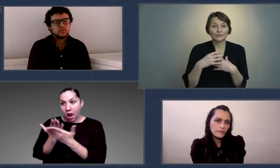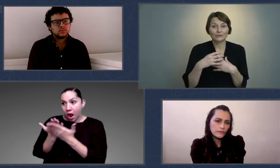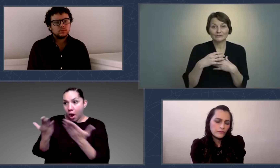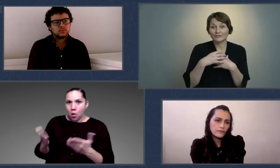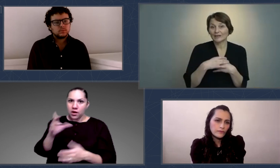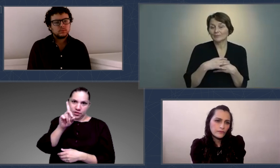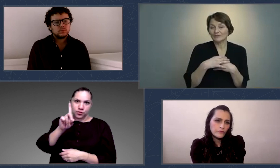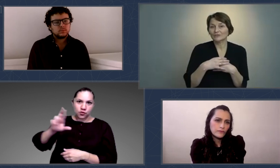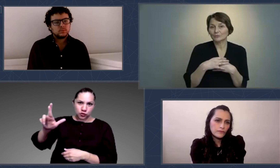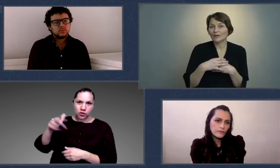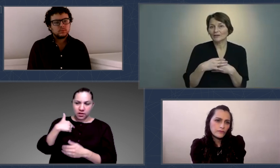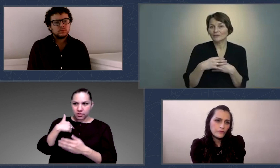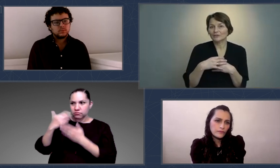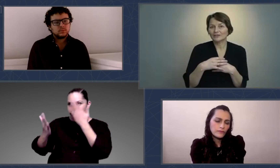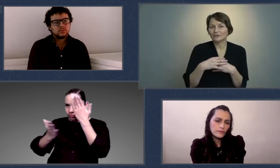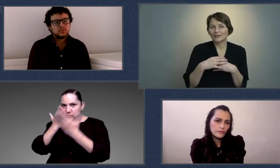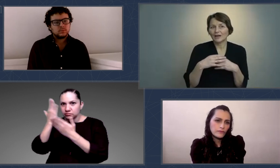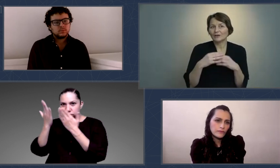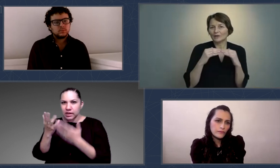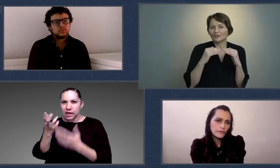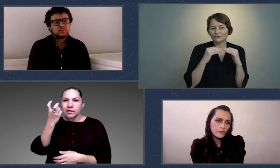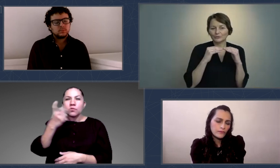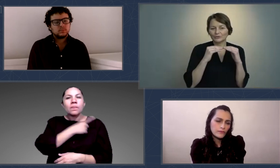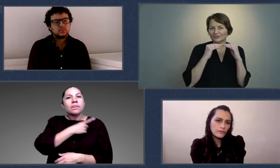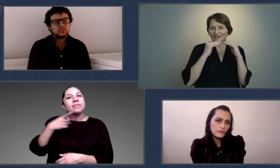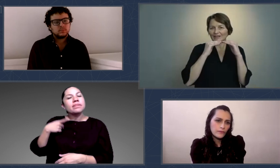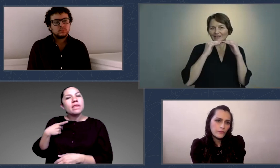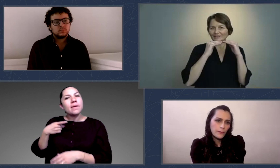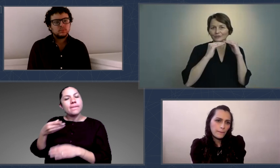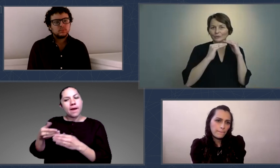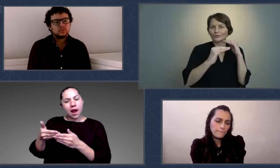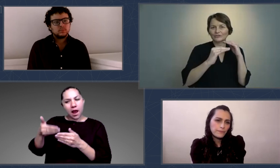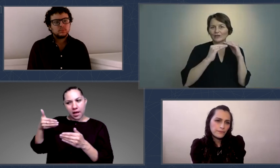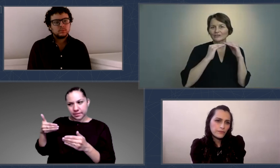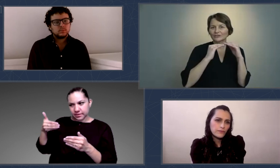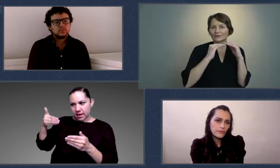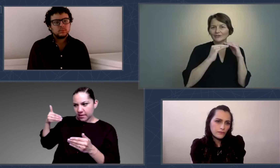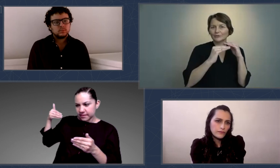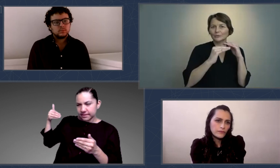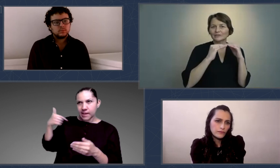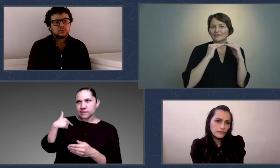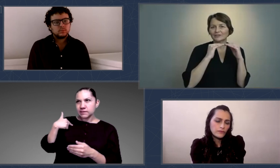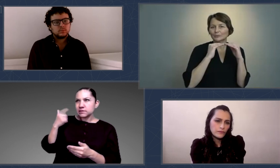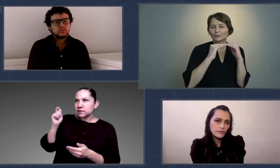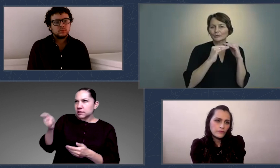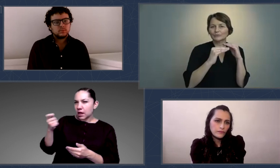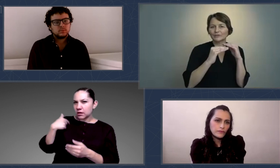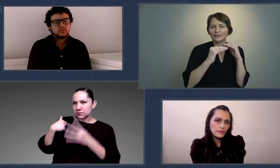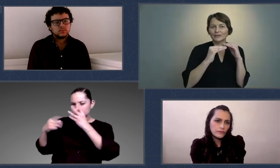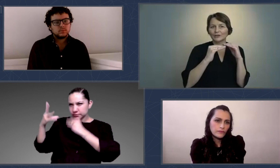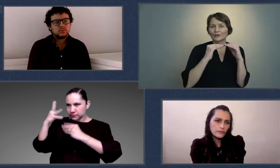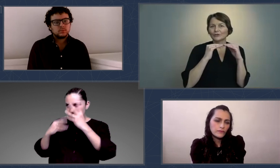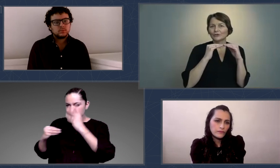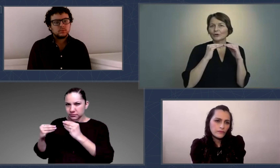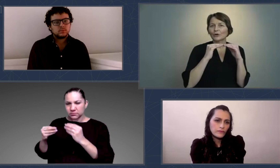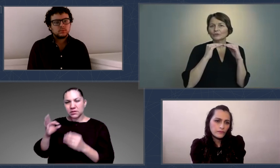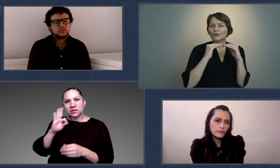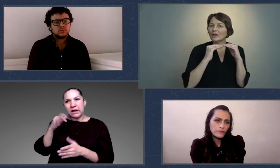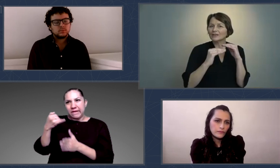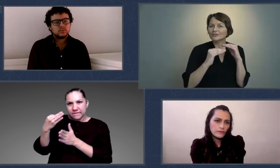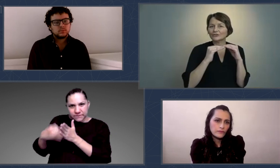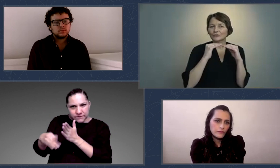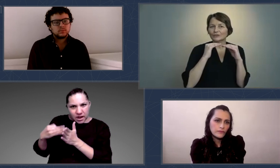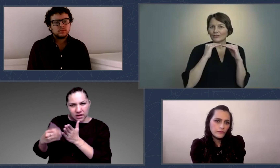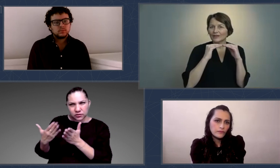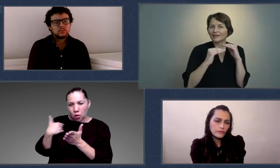research articles, Hay que um, reflexionar en la experiencia, hay que it's very leer la important to investigación. start with Entonces, your es individual muy, understanding muy as well.